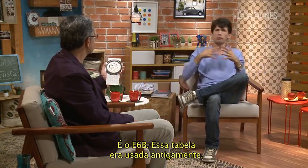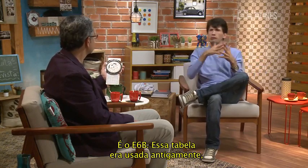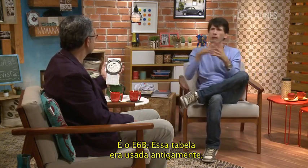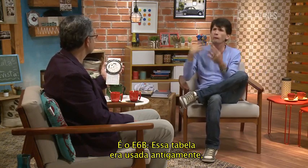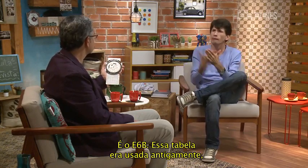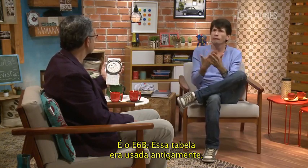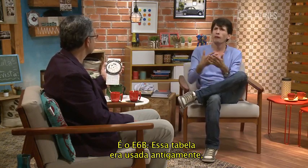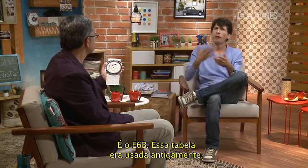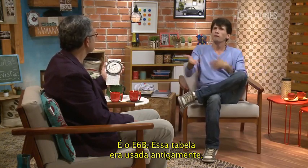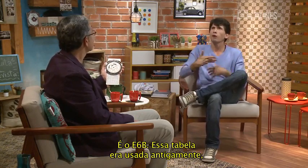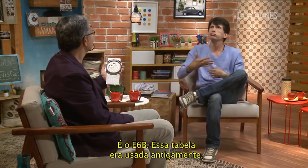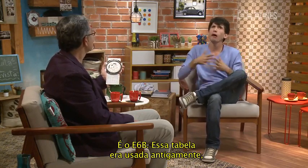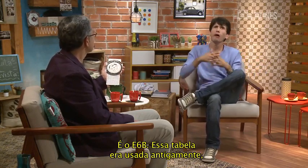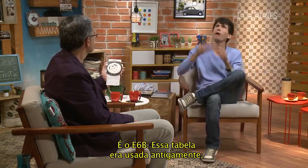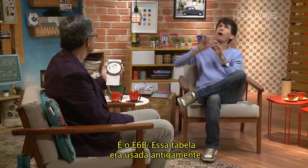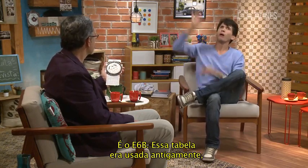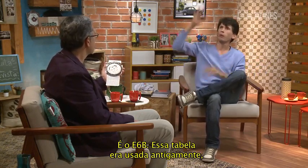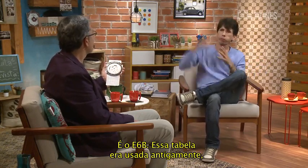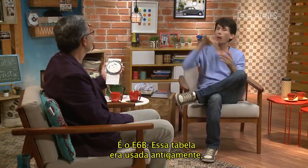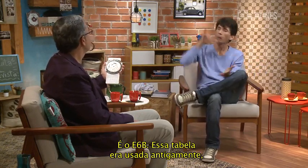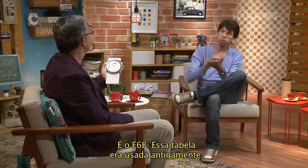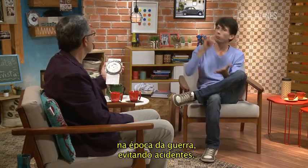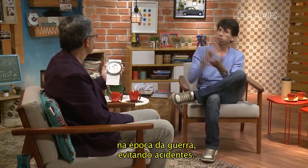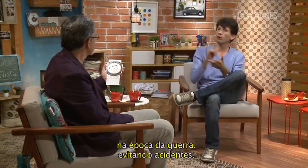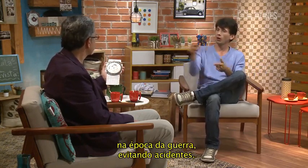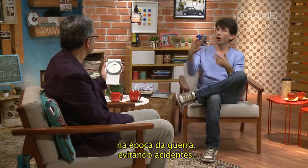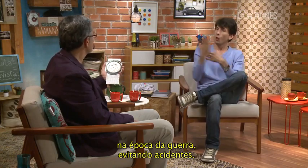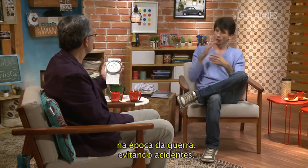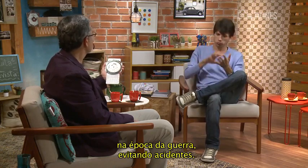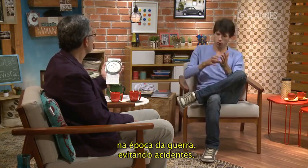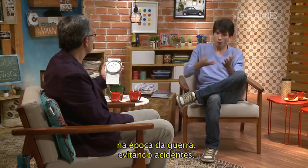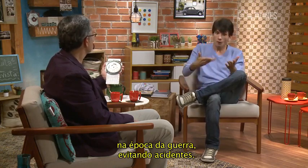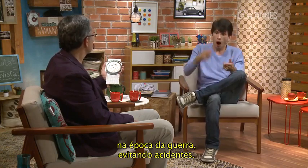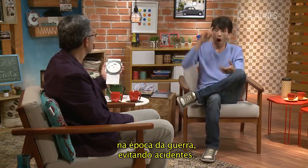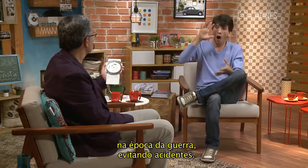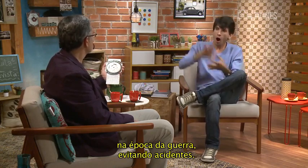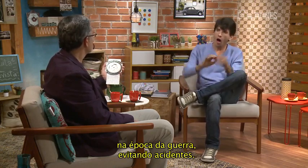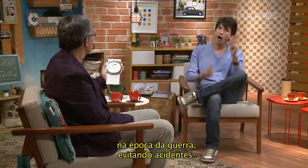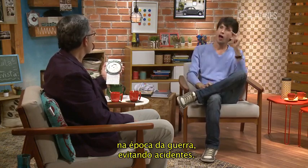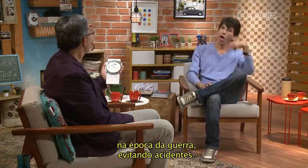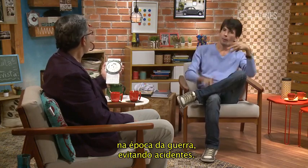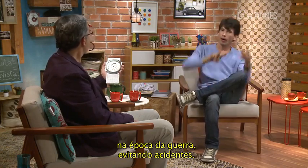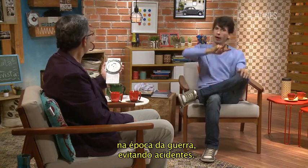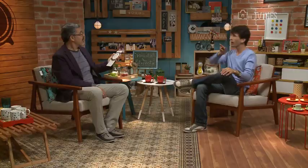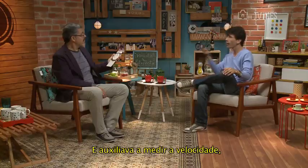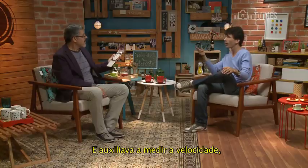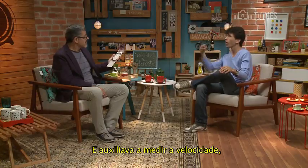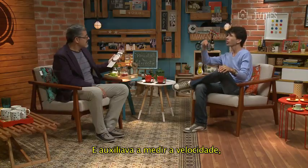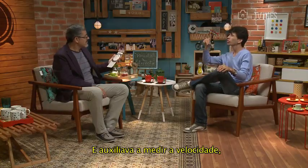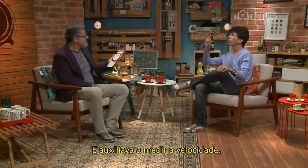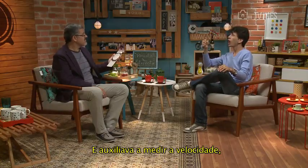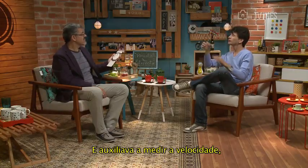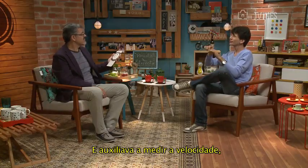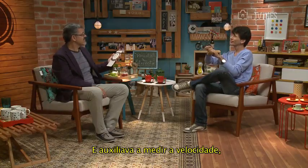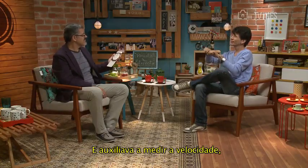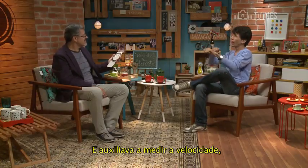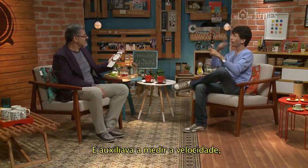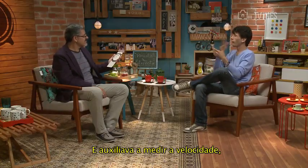e essa tabela era usado antigamente na época da guerra evitando acidentes e auxiliava a medida a velocidade